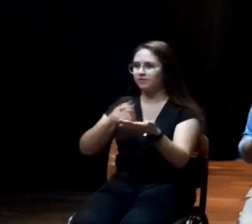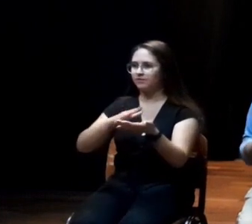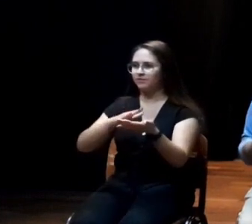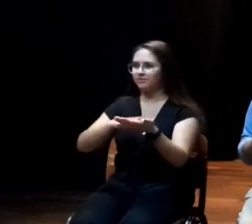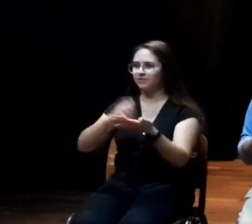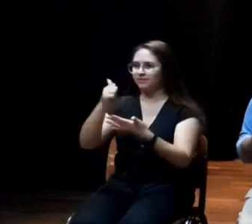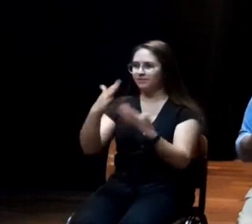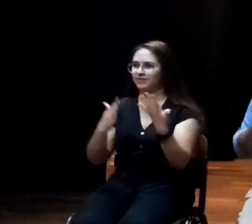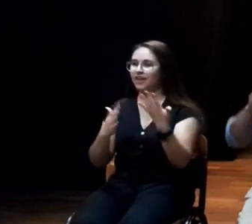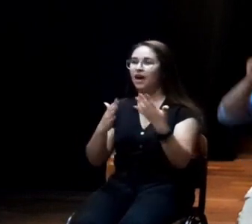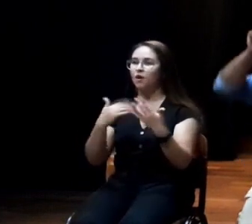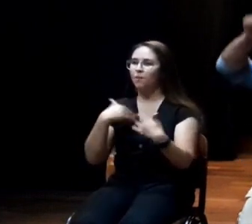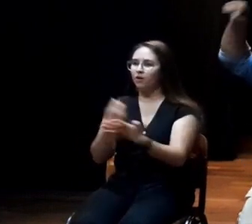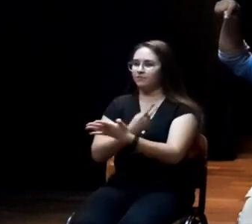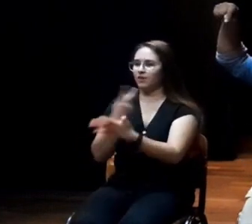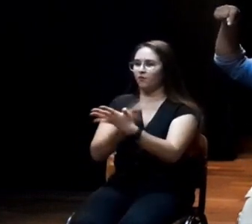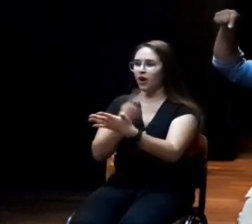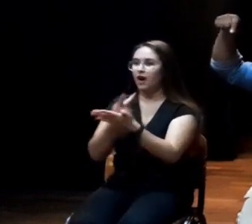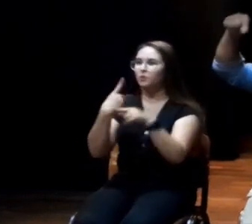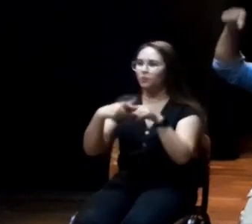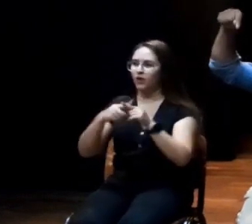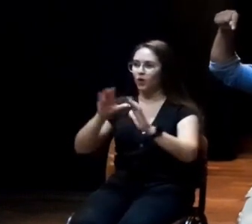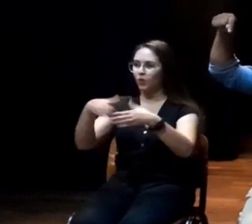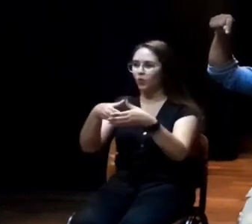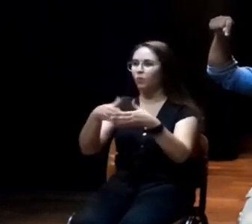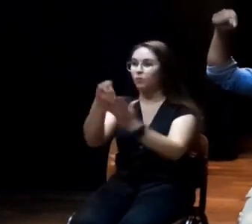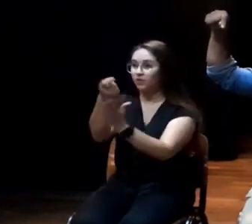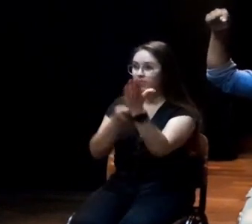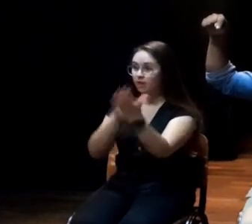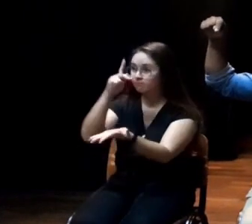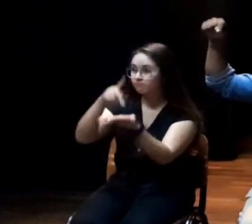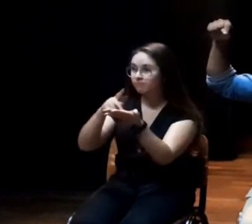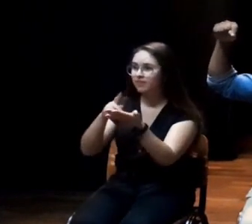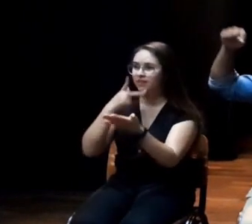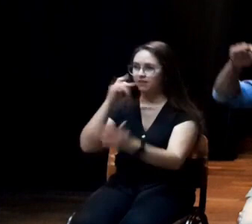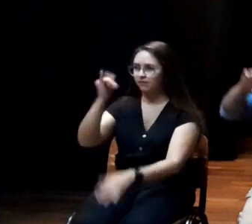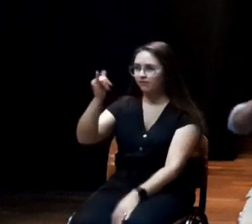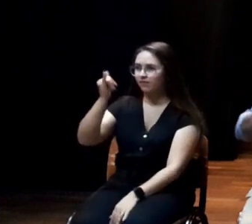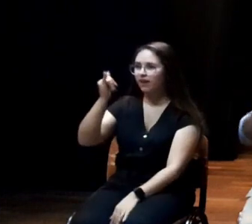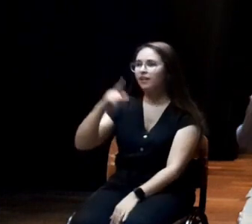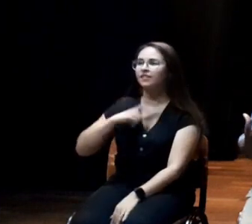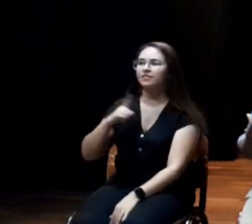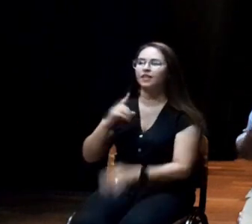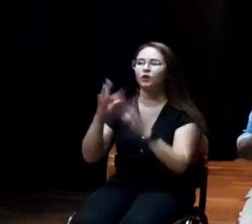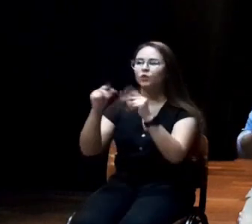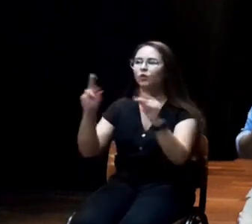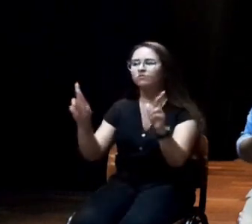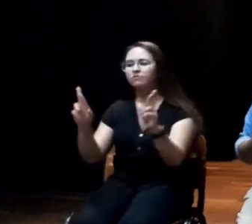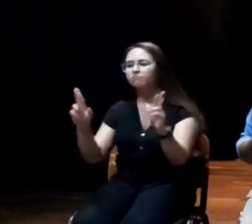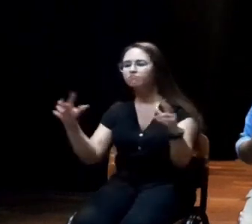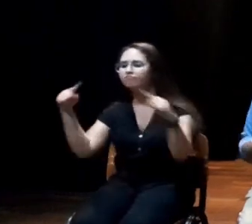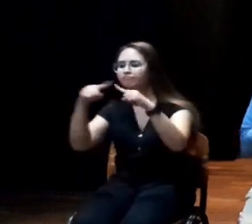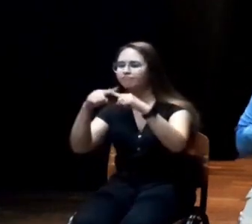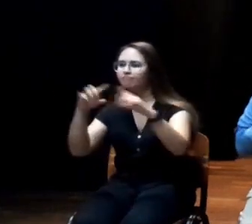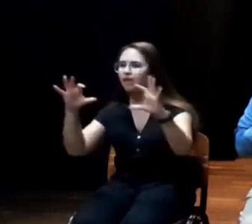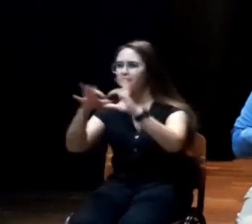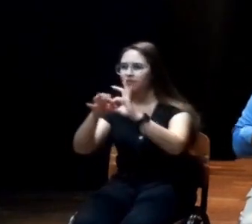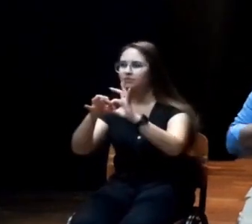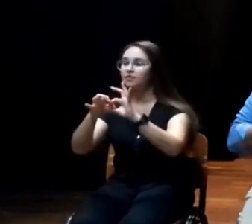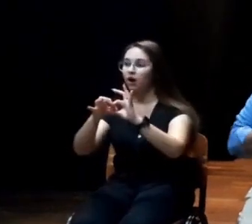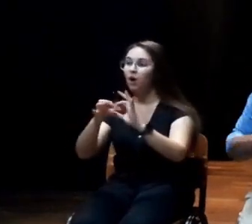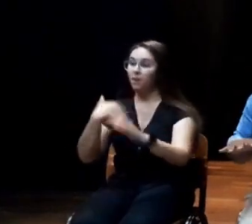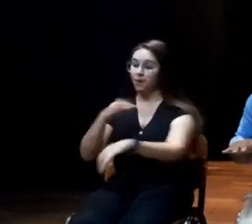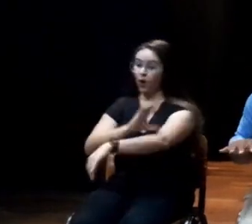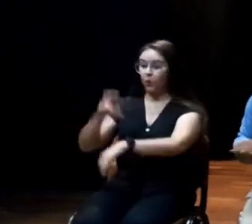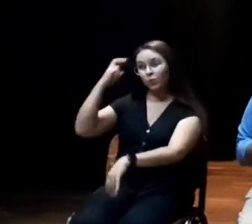ficar equivocado. Porque para aquele grupo onde o texto original era falado, tem toda uma relação, tem tudo a ver. Para a minha cultura